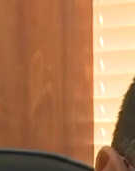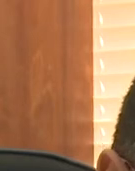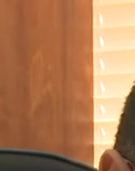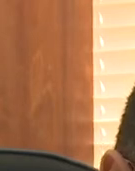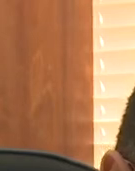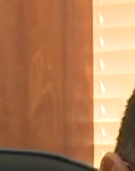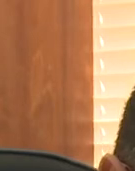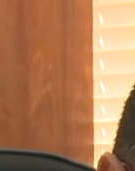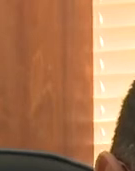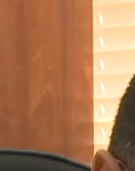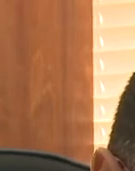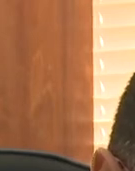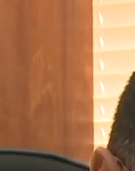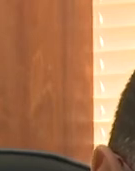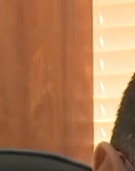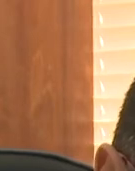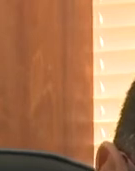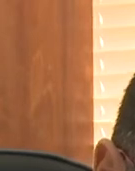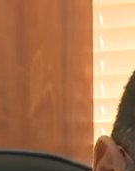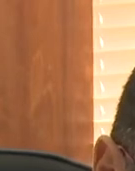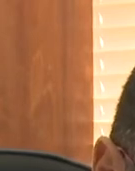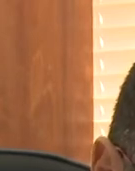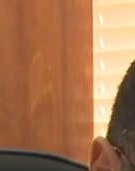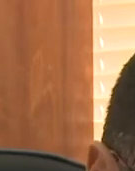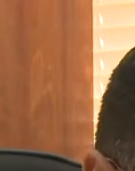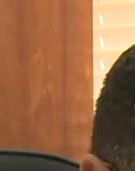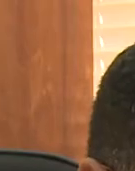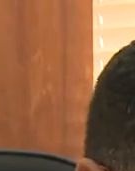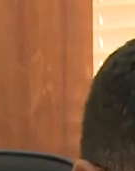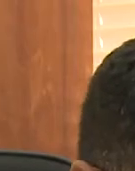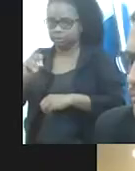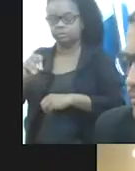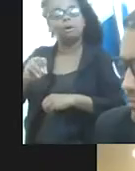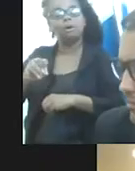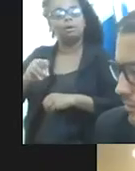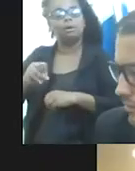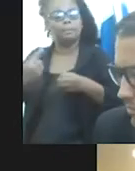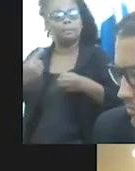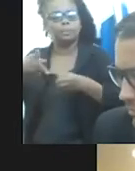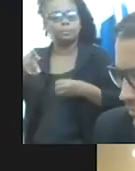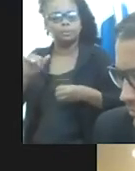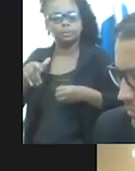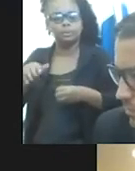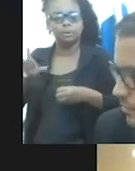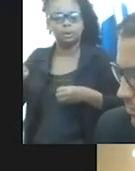Benevenuto Moreira Machado, bairro Pilar, segundo distrito desse município.